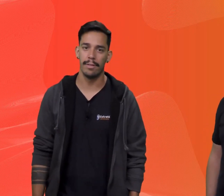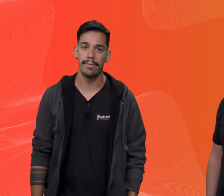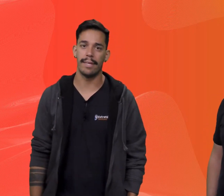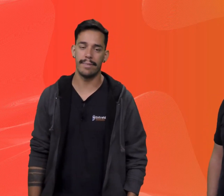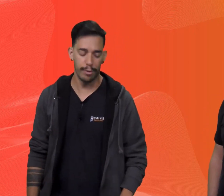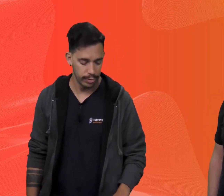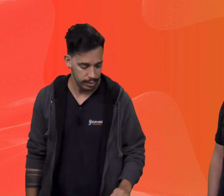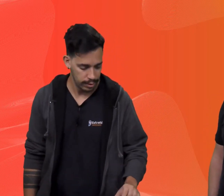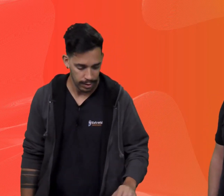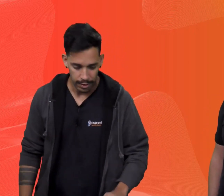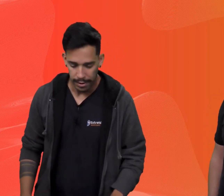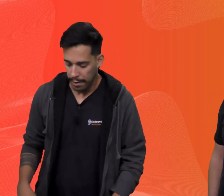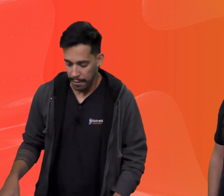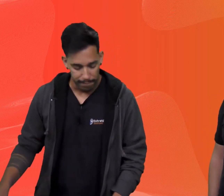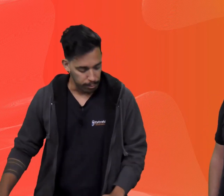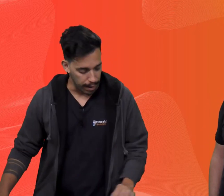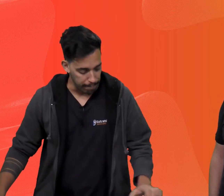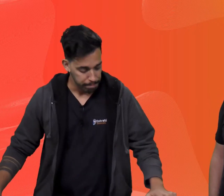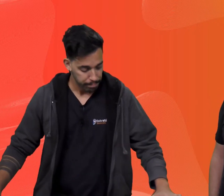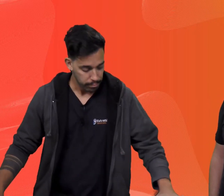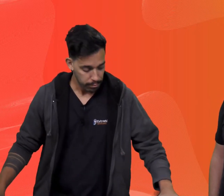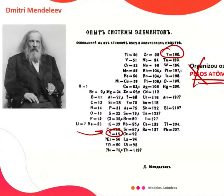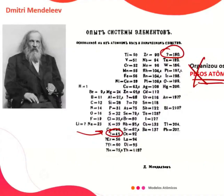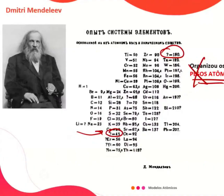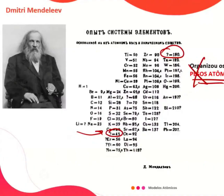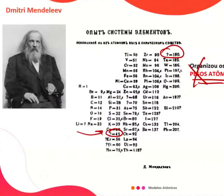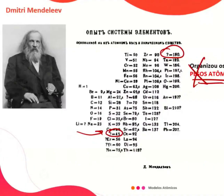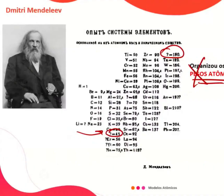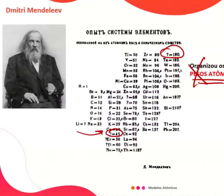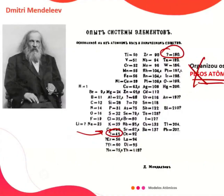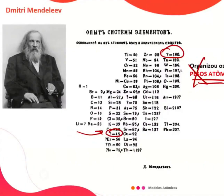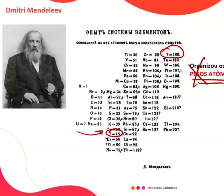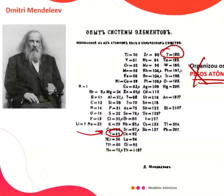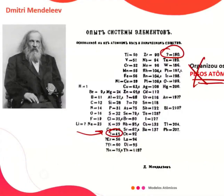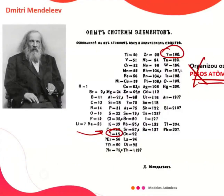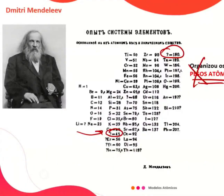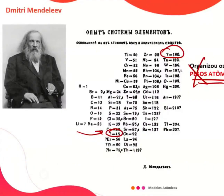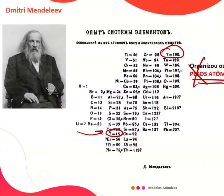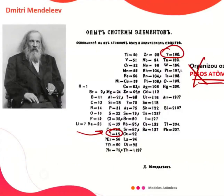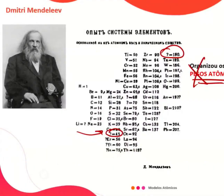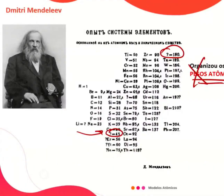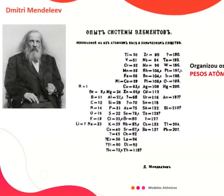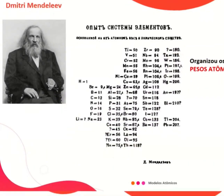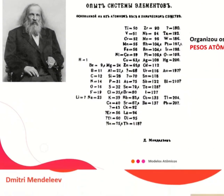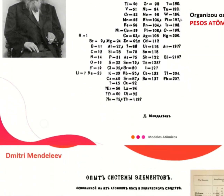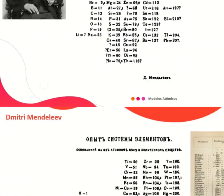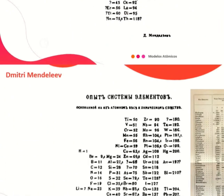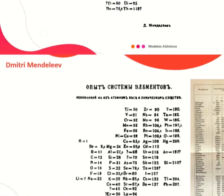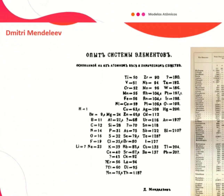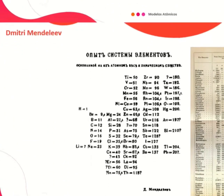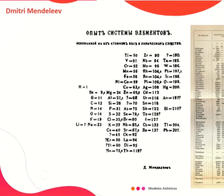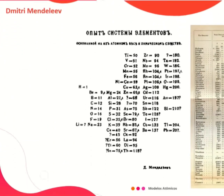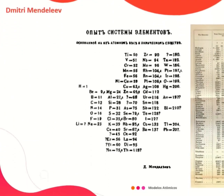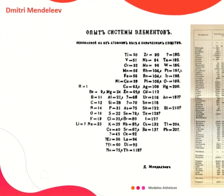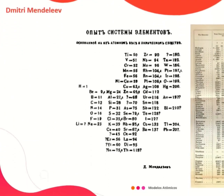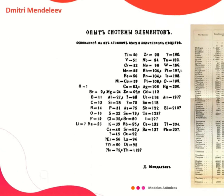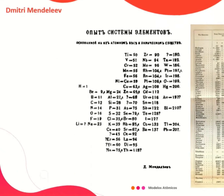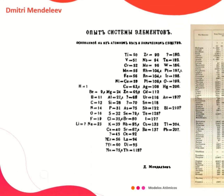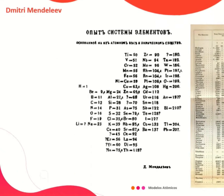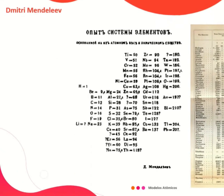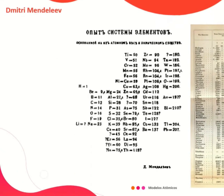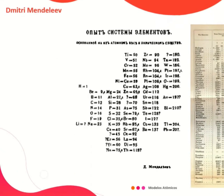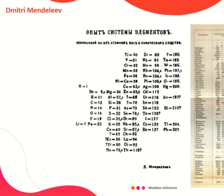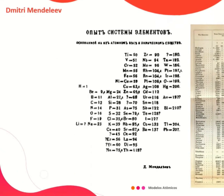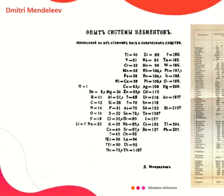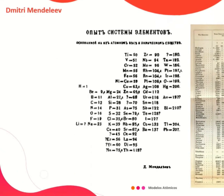claro? Entendeu? Vamos lá. Bem, e a organização dos elementos, ó, eu trouxe aqui,